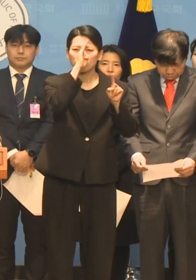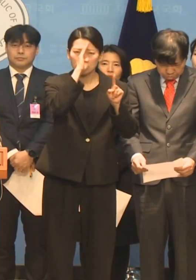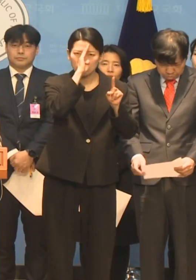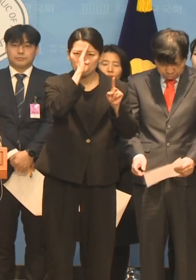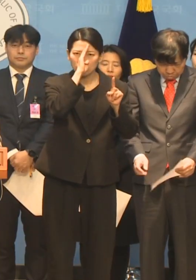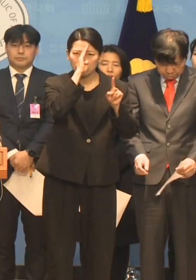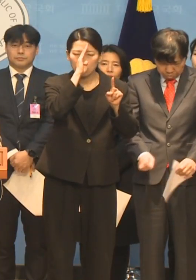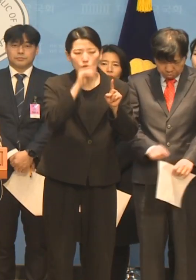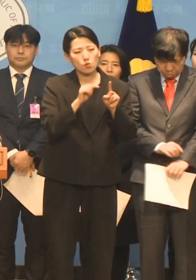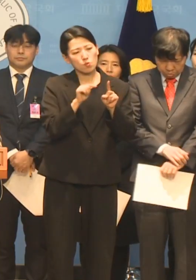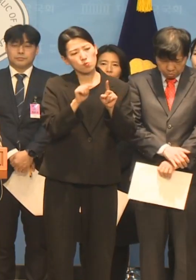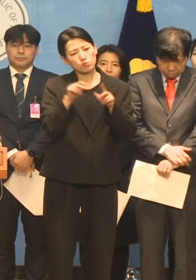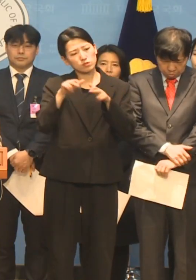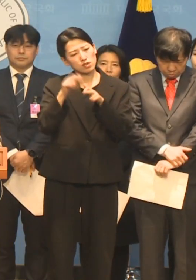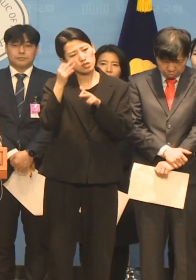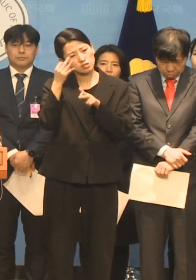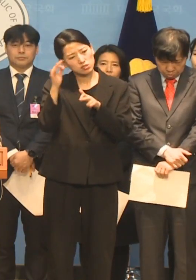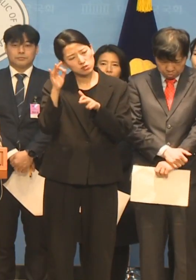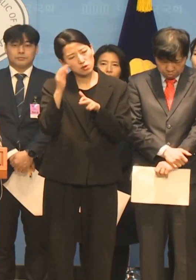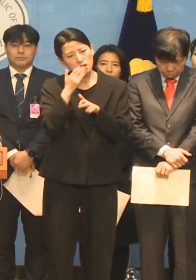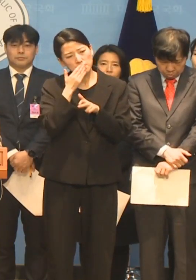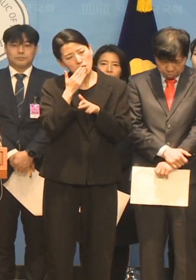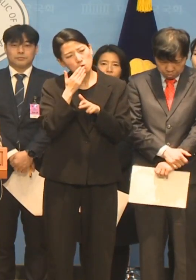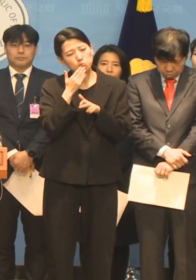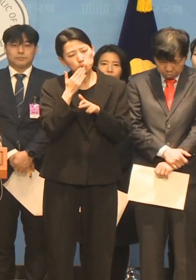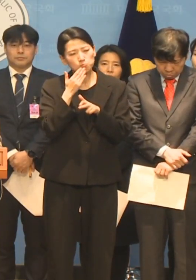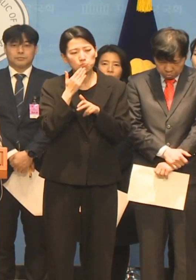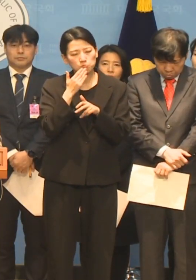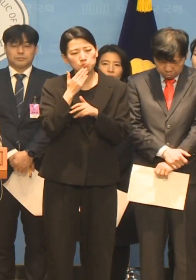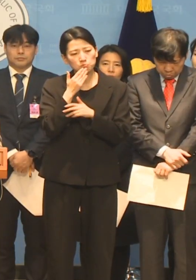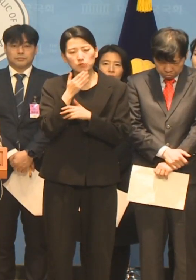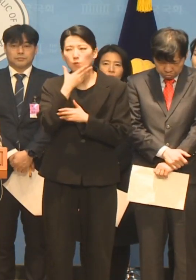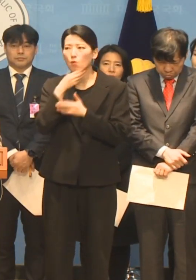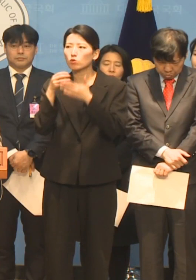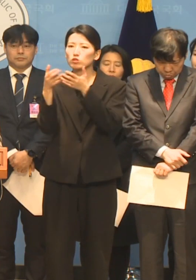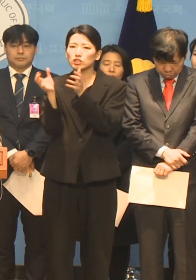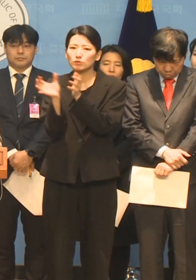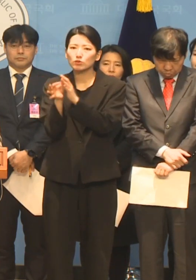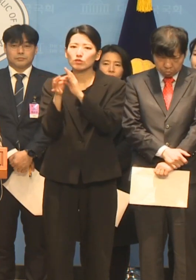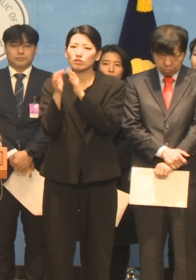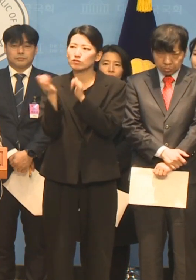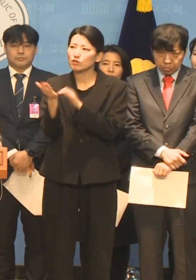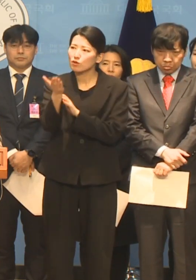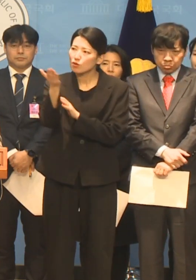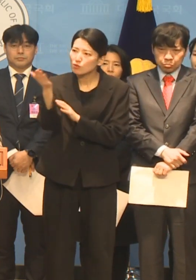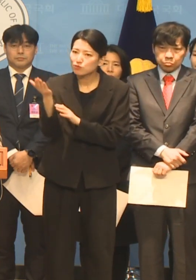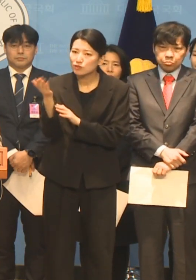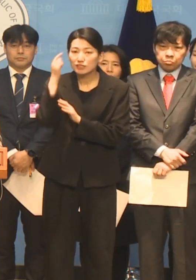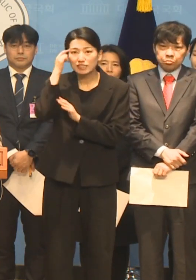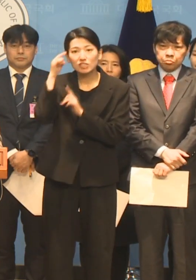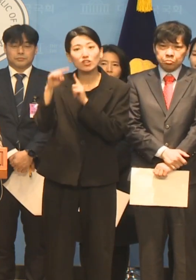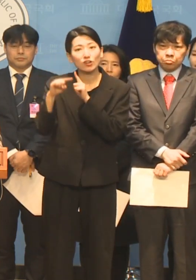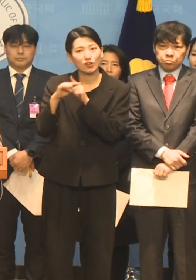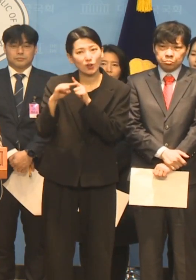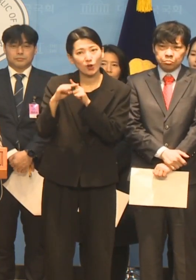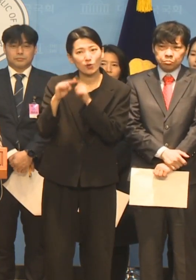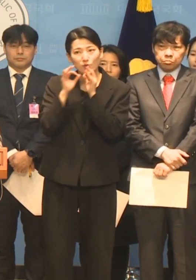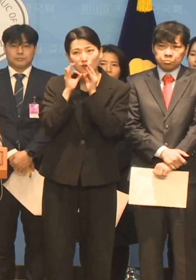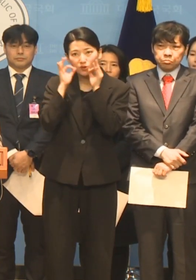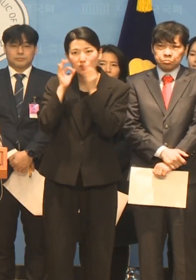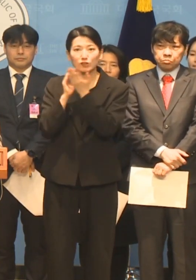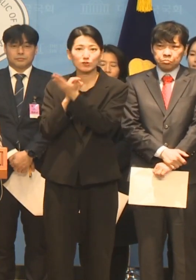긍정적으로 검토하고 추진해온 보건복지부 관계자 여러분, 그리고